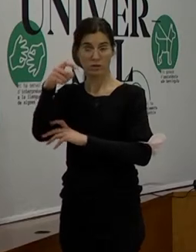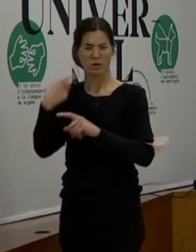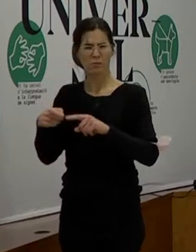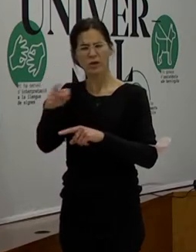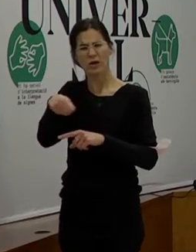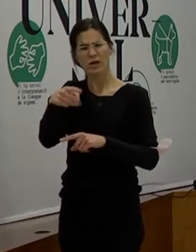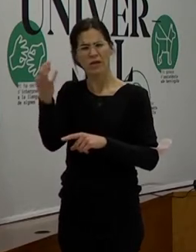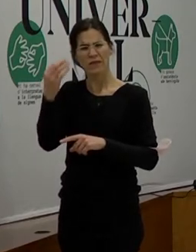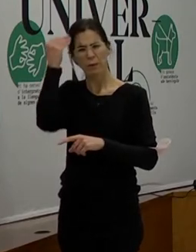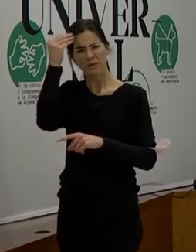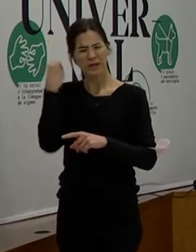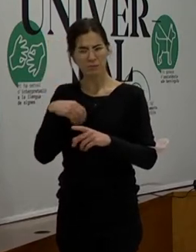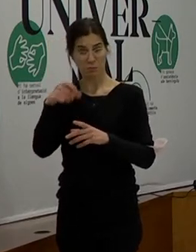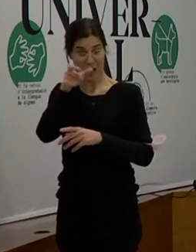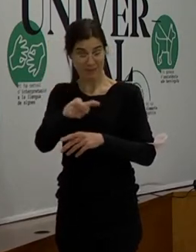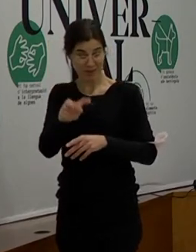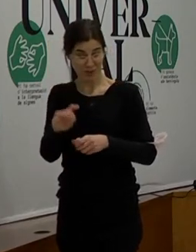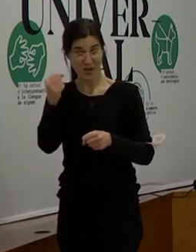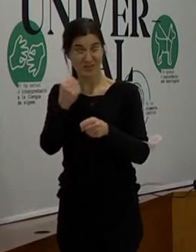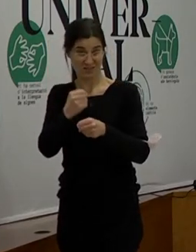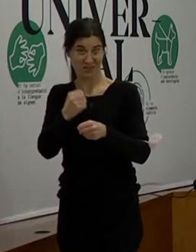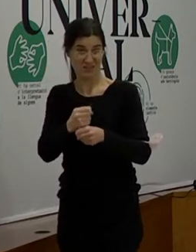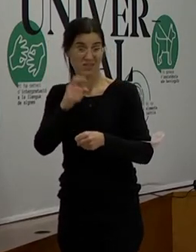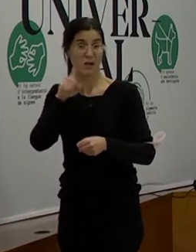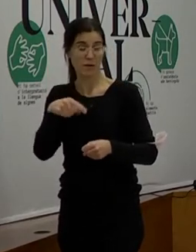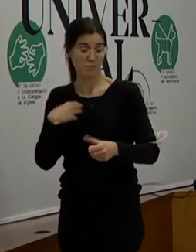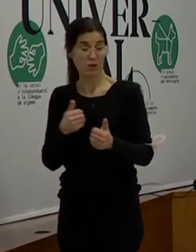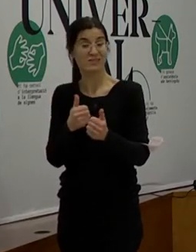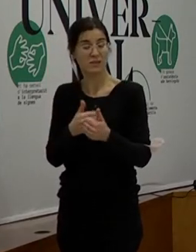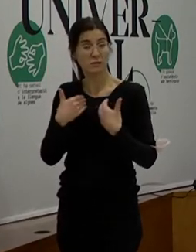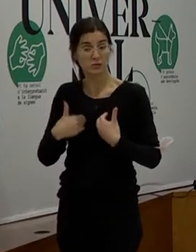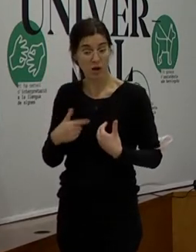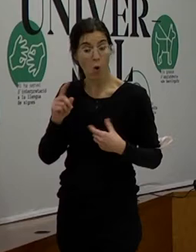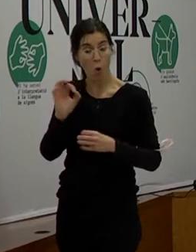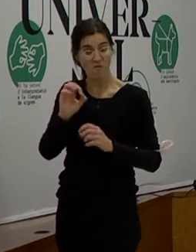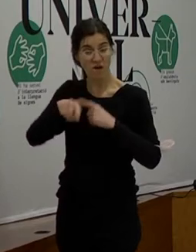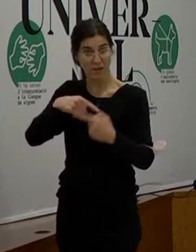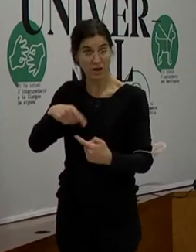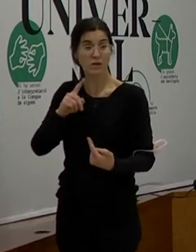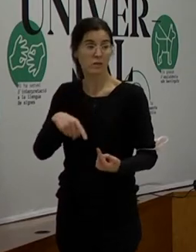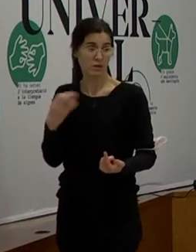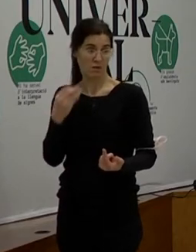que pensar en les persones que estan a dintre, que treballen o que són assistents personals o que són familiars.